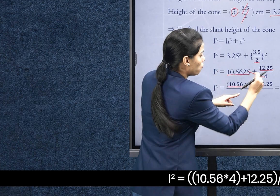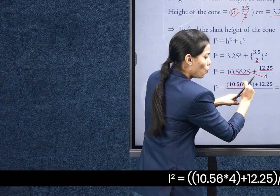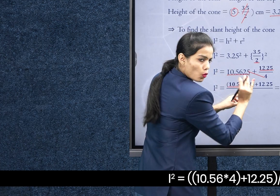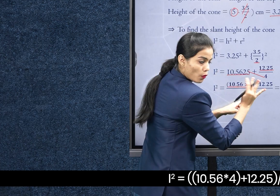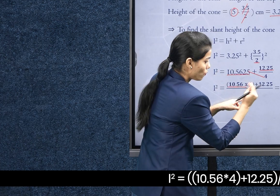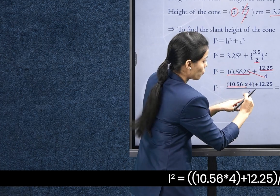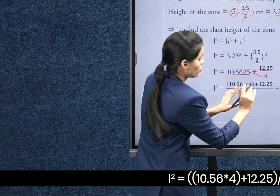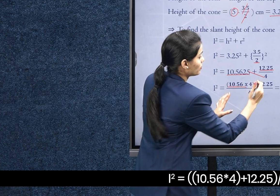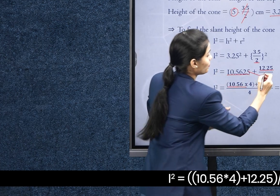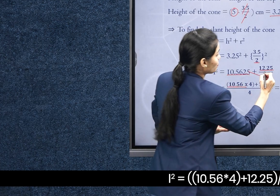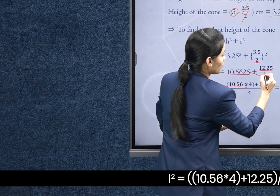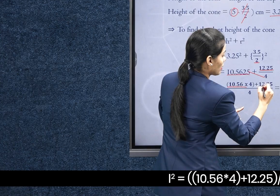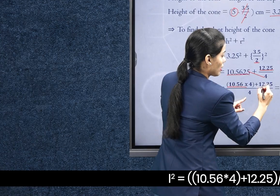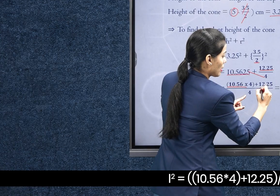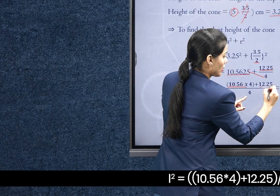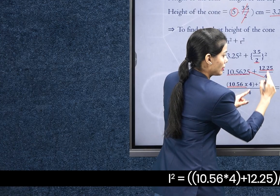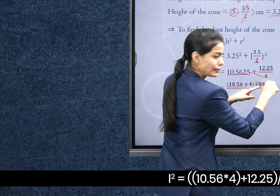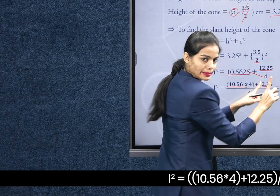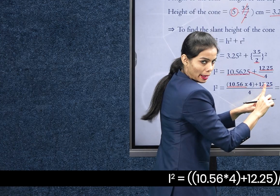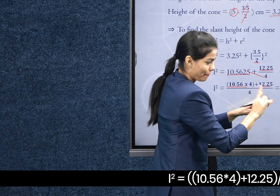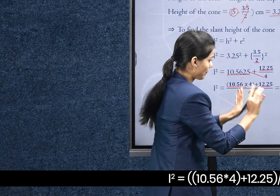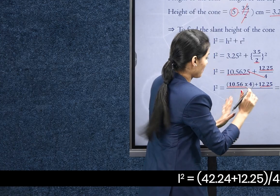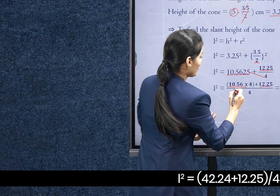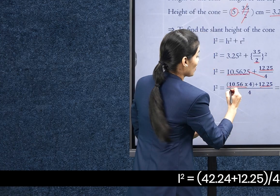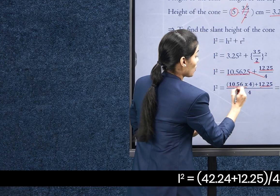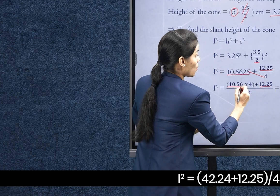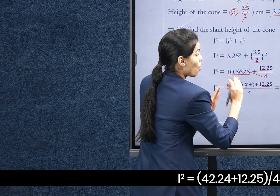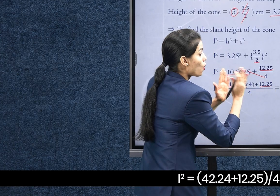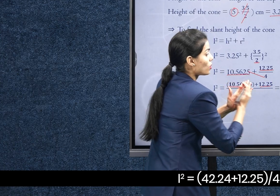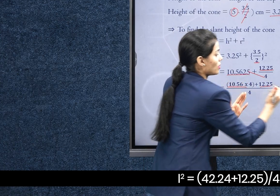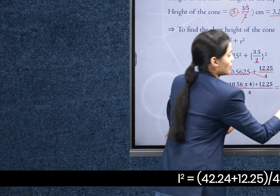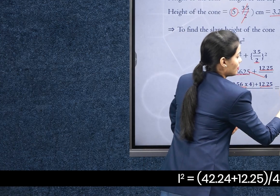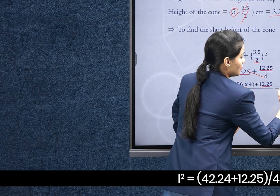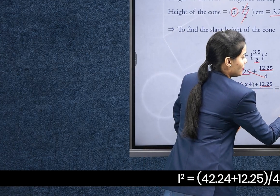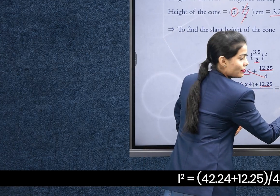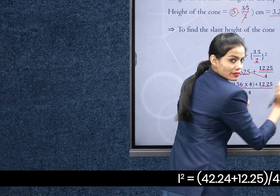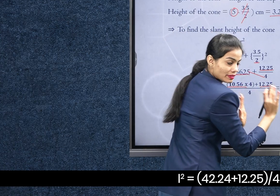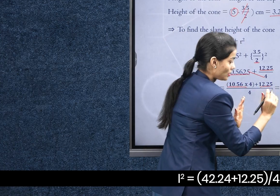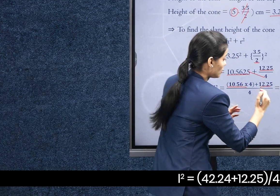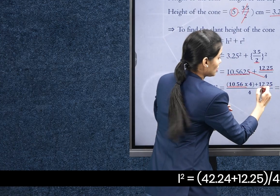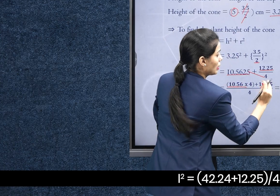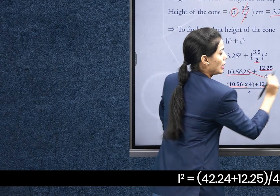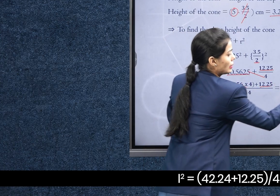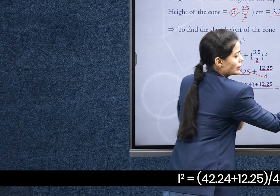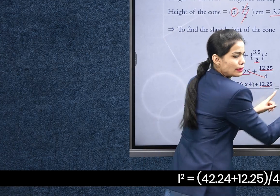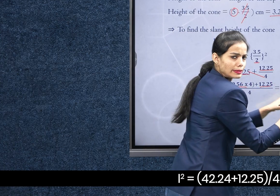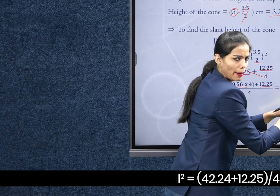अधिक 12.25 छेद 4. L2 बरोबर कंसामध्ये 42.24 अधिक